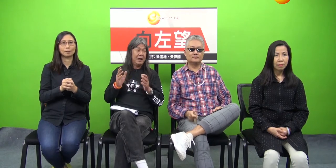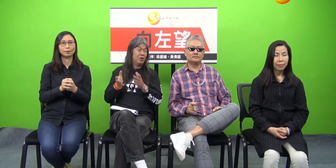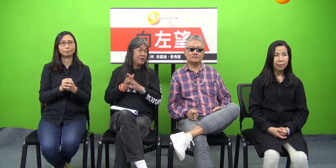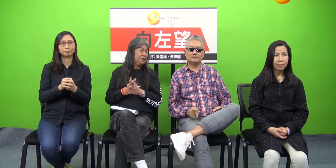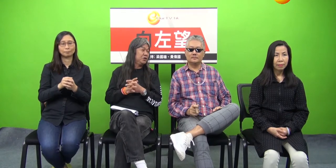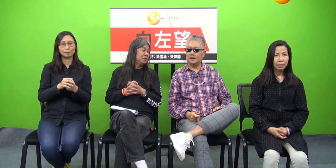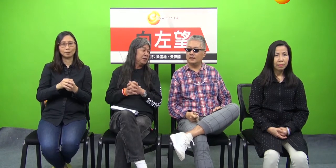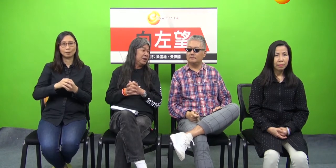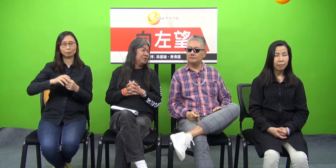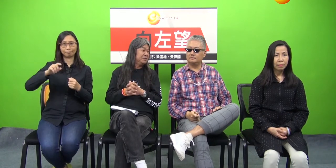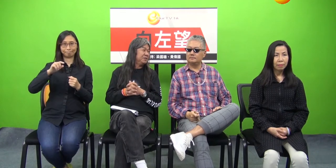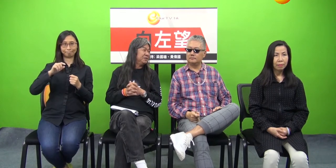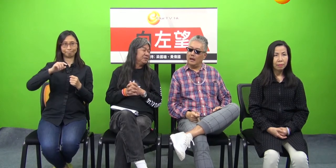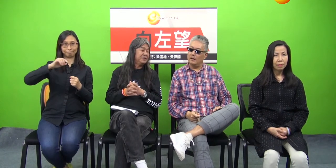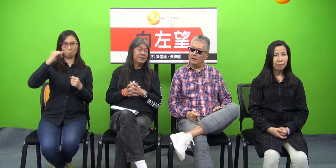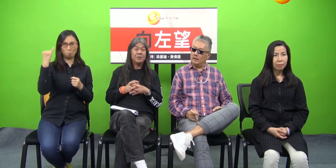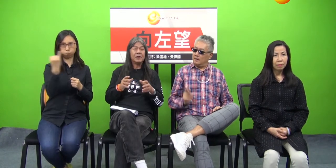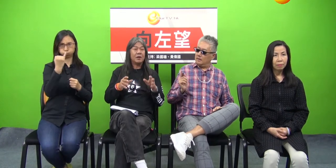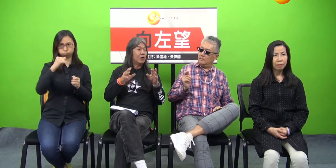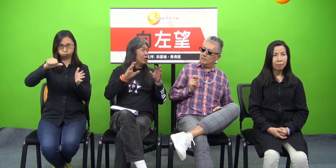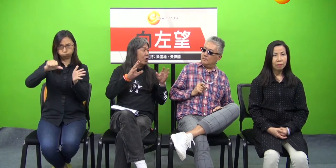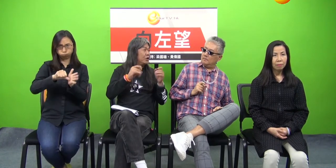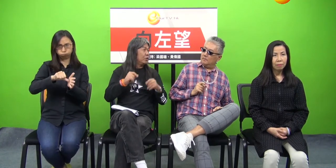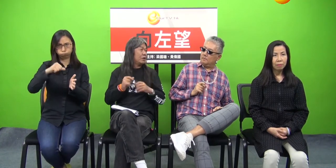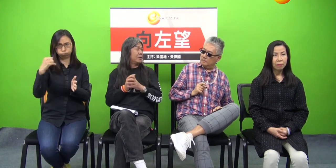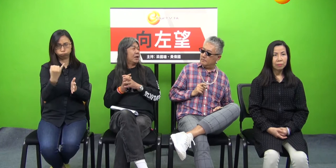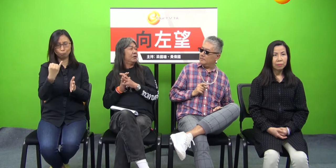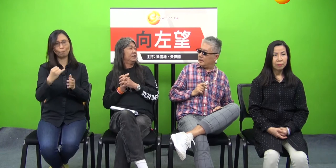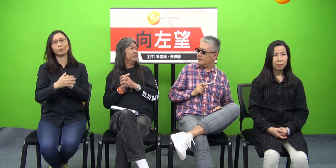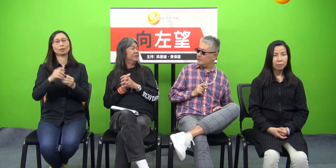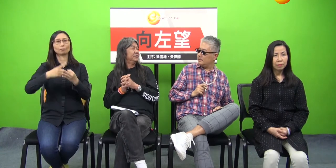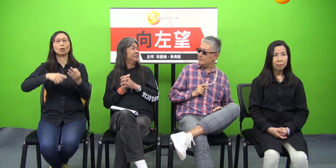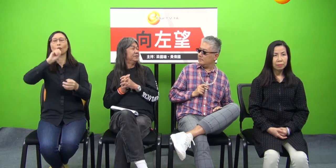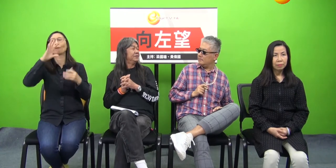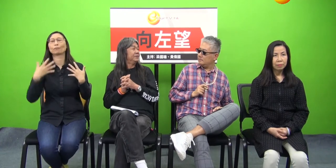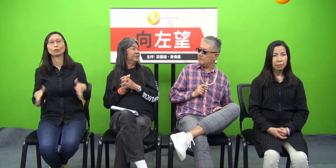萬惡之端啊嘛，係咪？咁啊，有個黨員叫黃振文咯， 係啊，